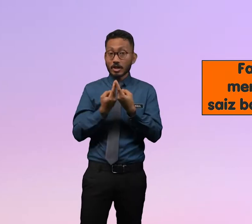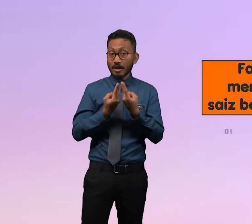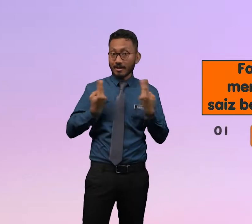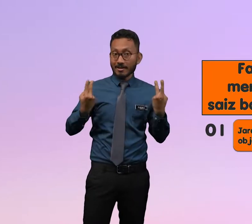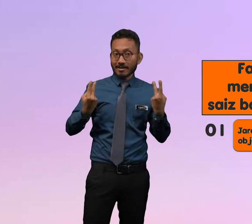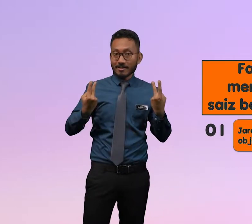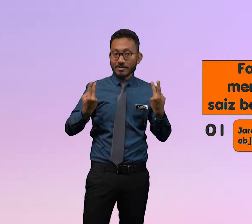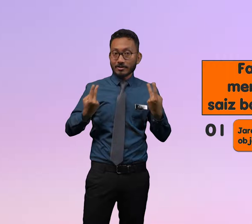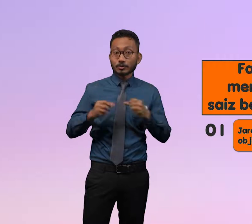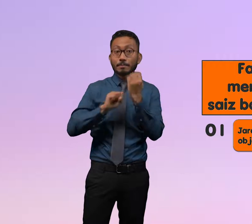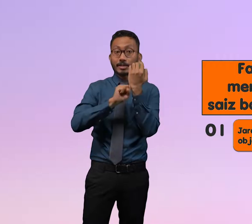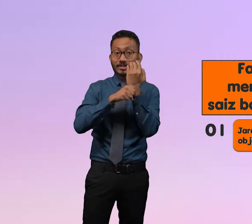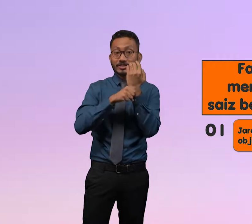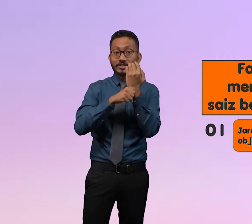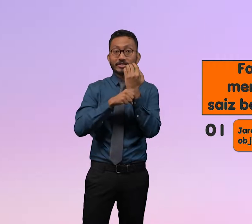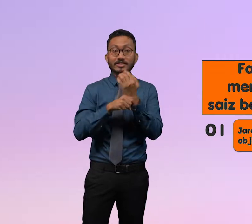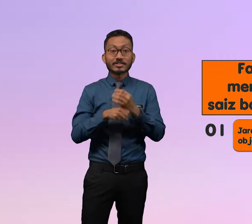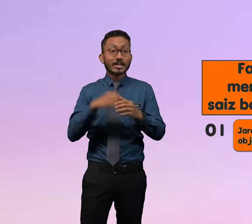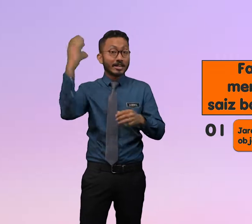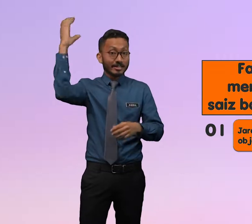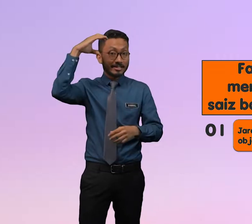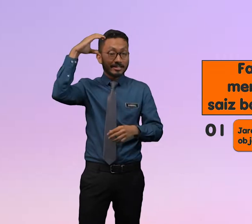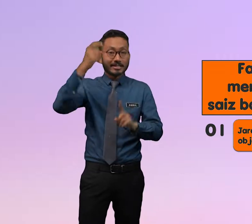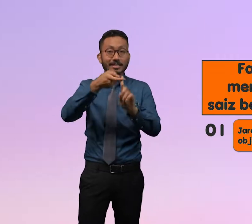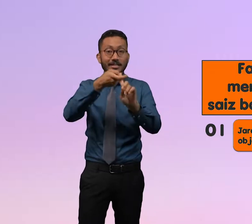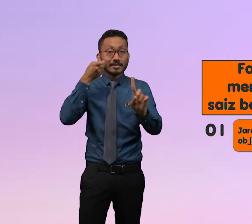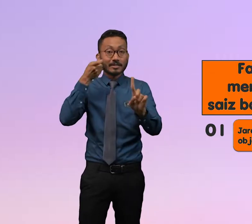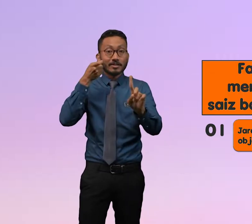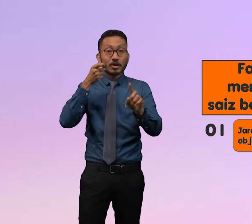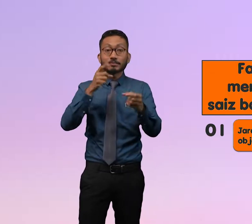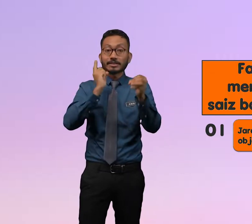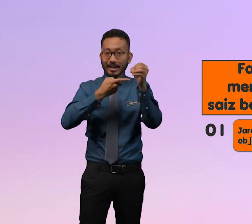jolak jumpa cahaya dari objek.